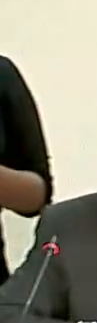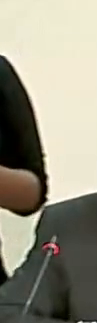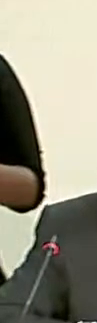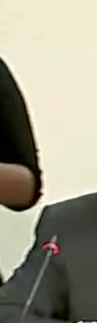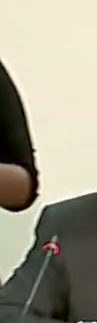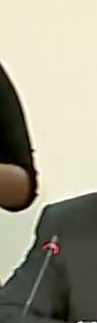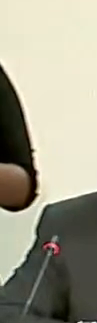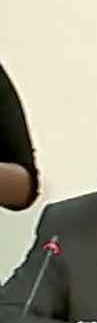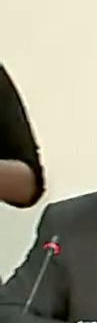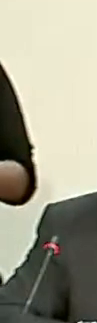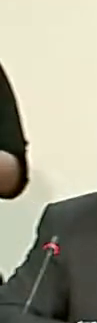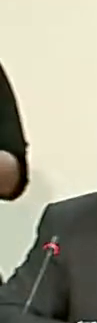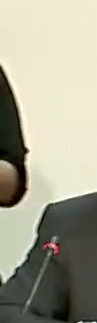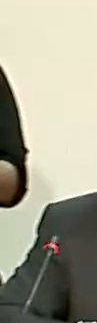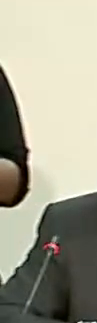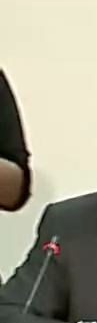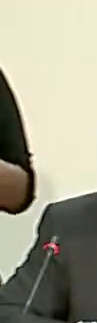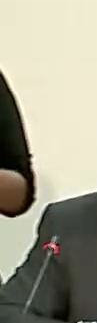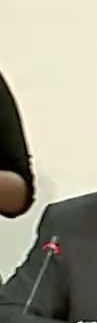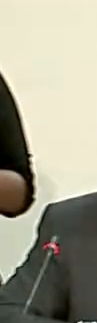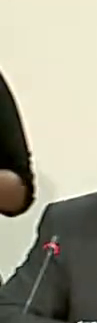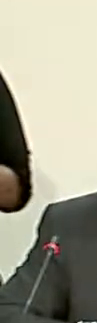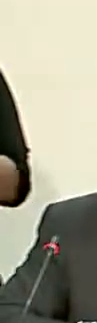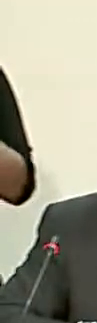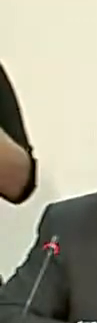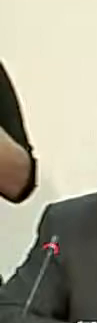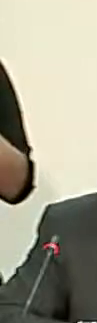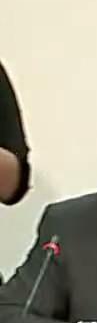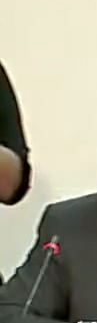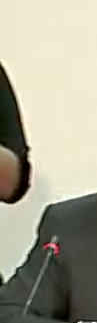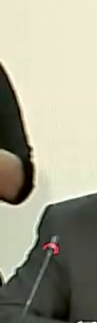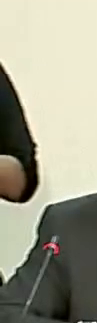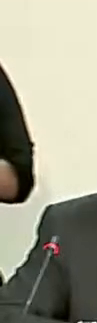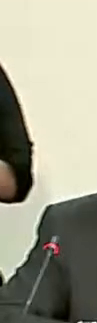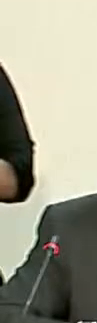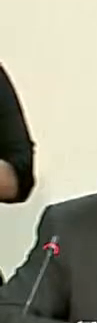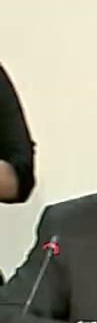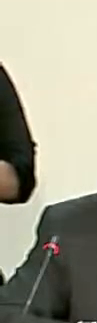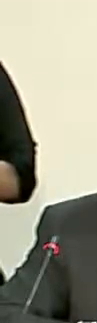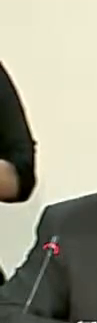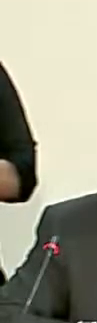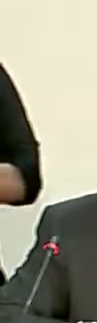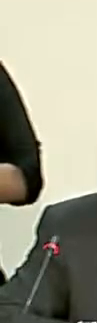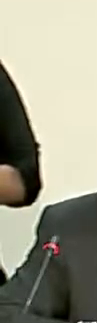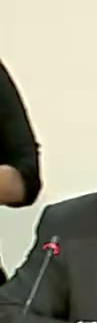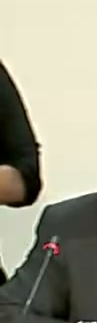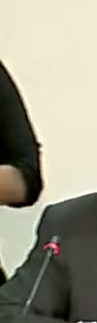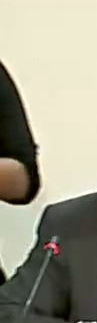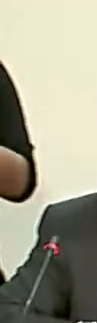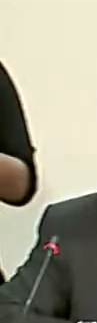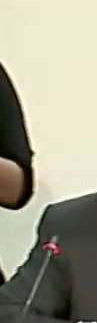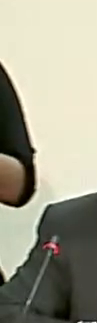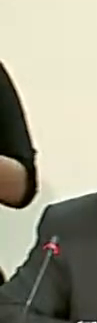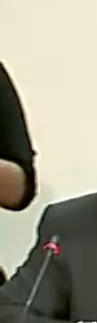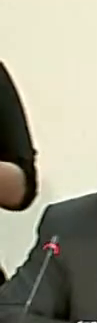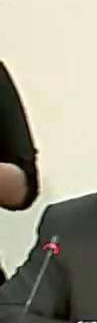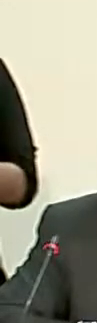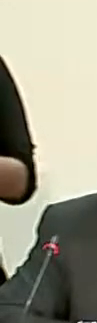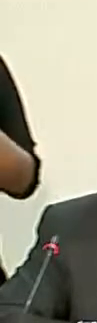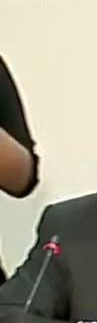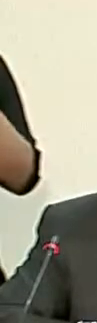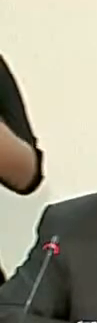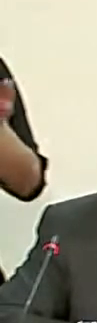Hay un aval del Consejo de Gobierno a considerar este, este proyecto como un